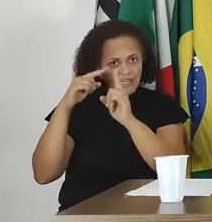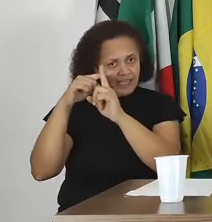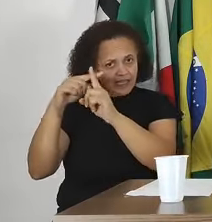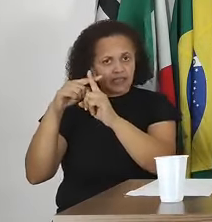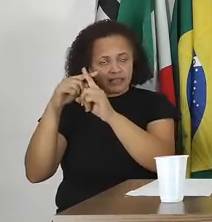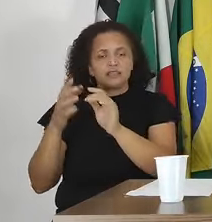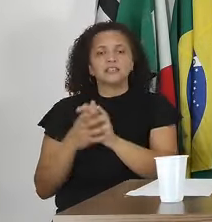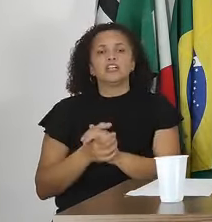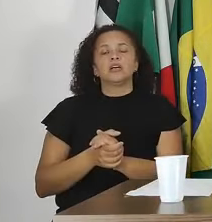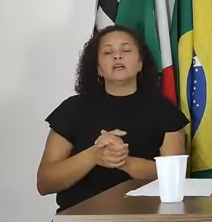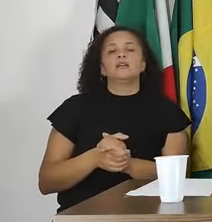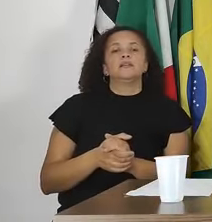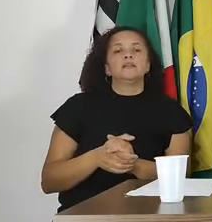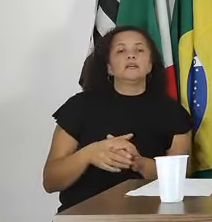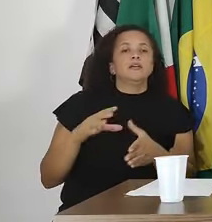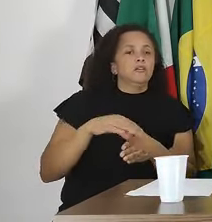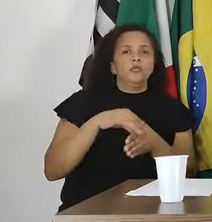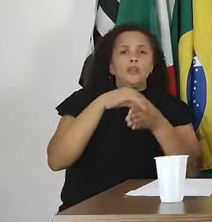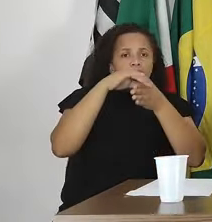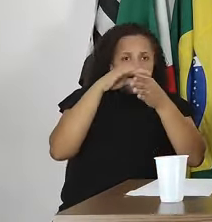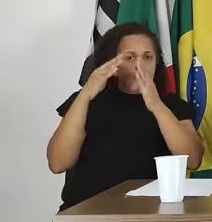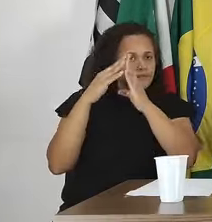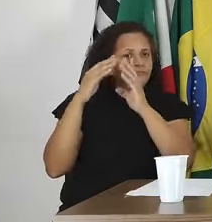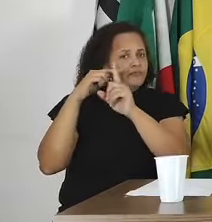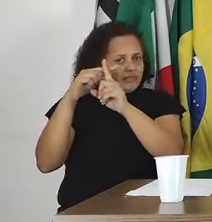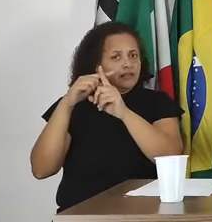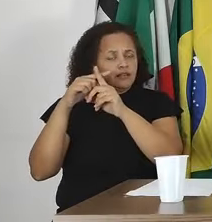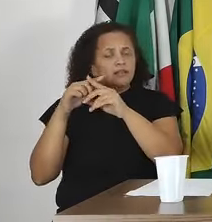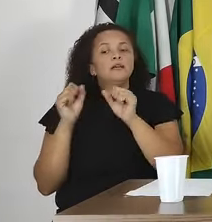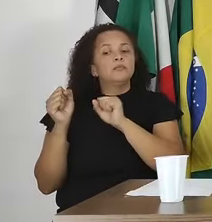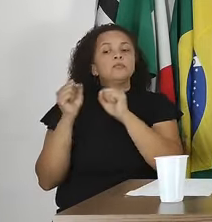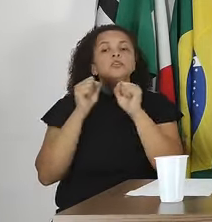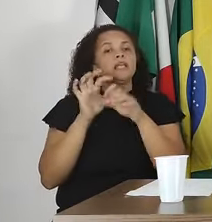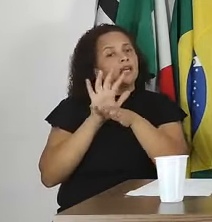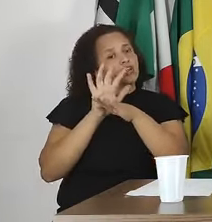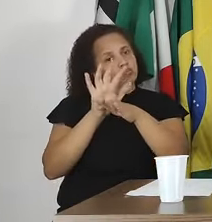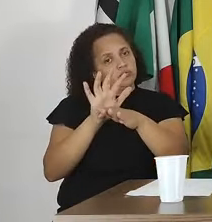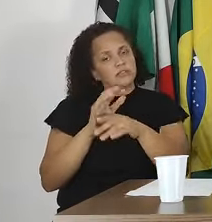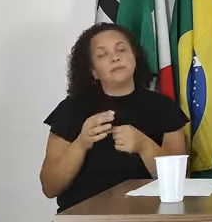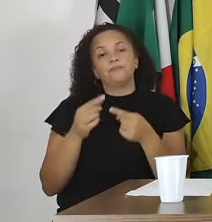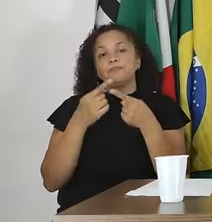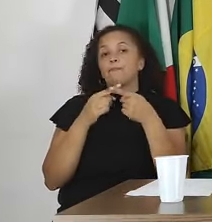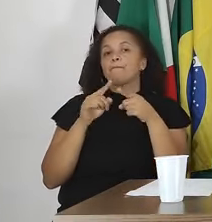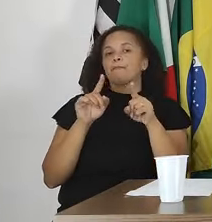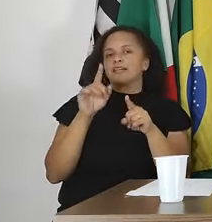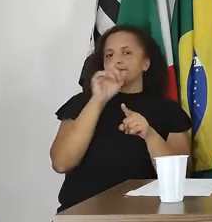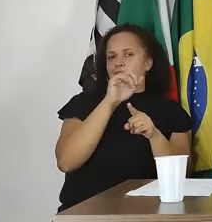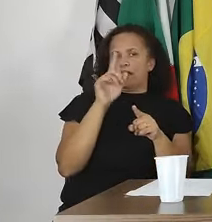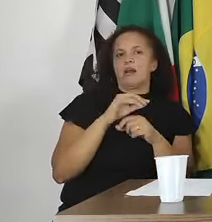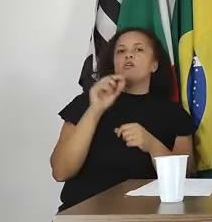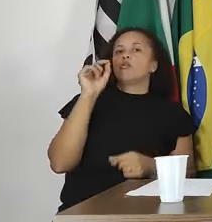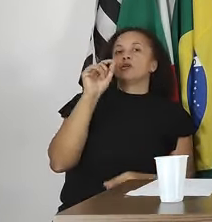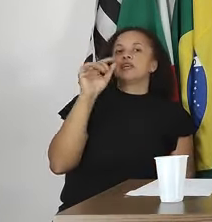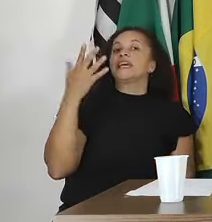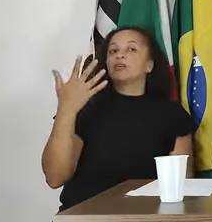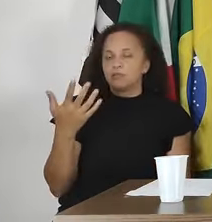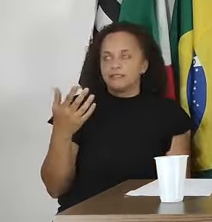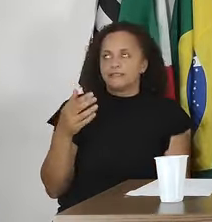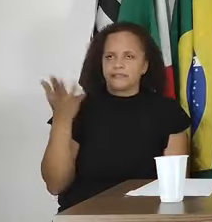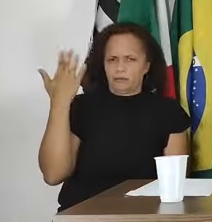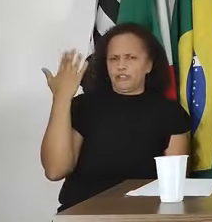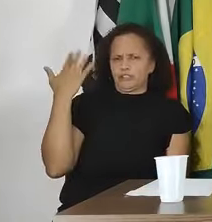poderiam ter resolvido esse problema. Mas não, o que eles fizeram? Expôs o pecador, né?